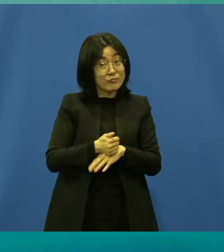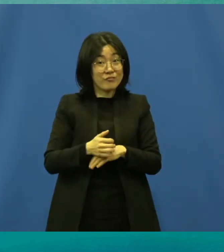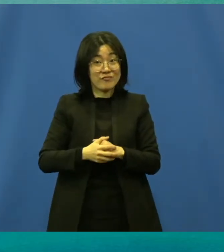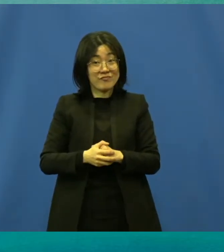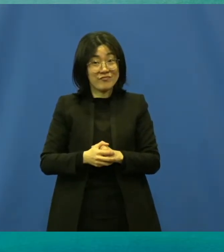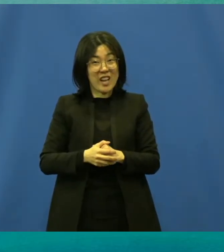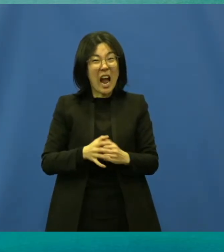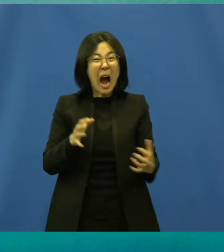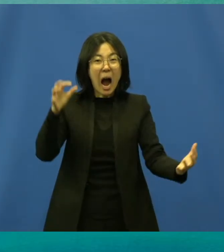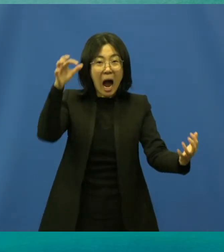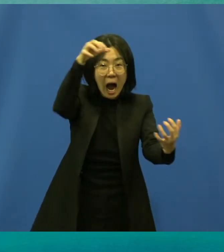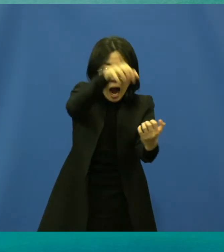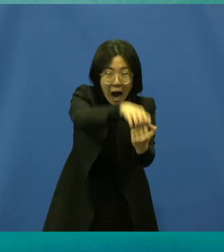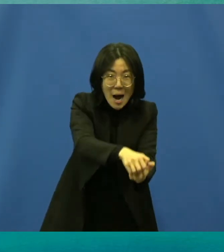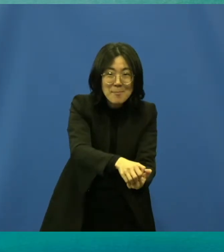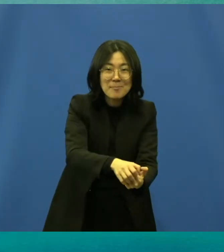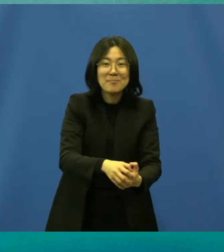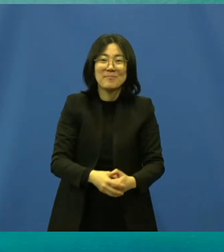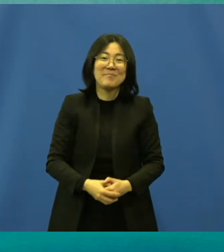여러분,